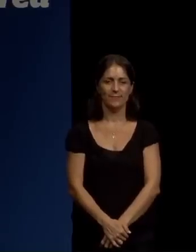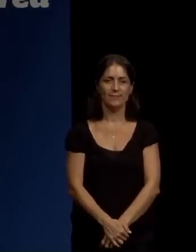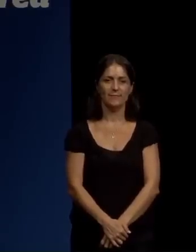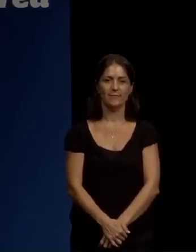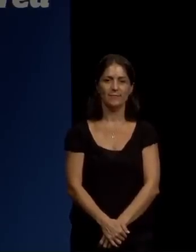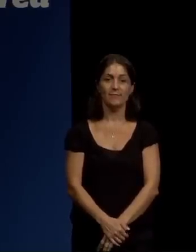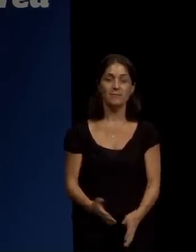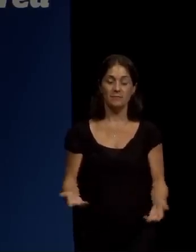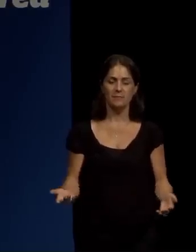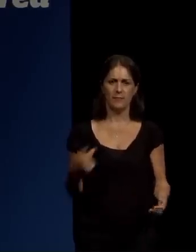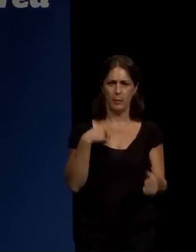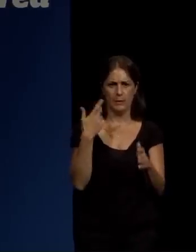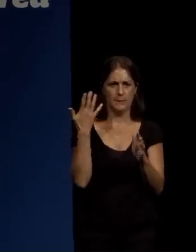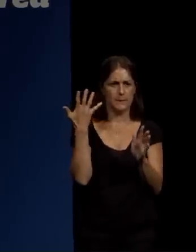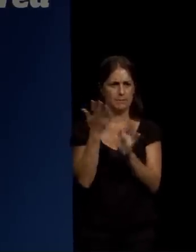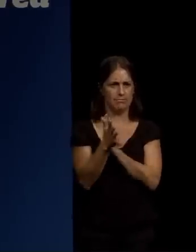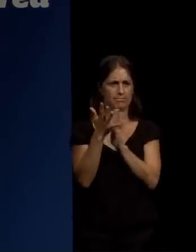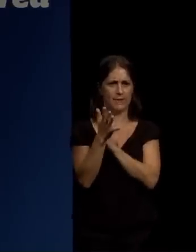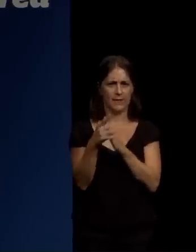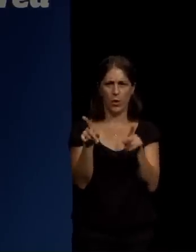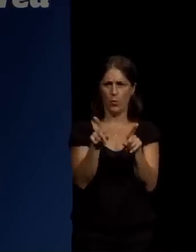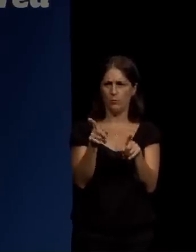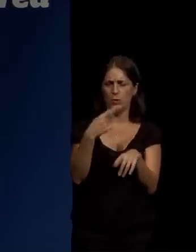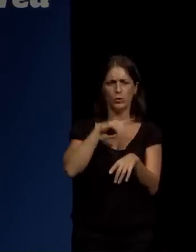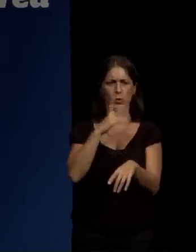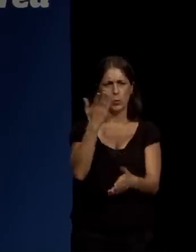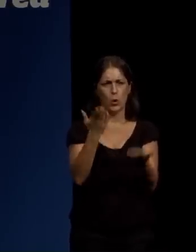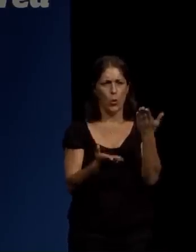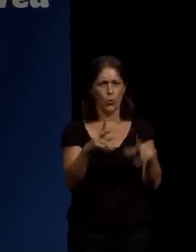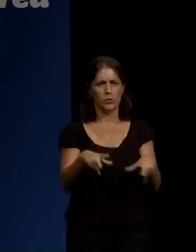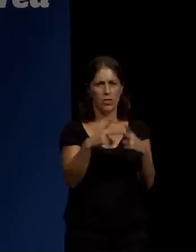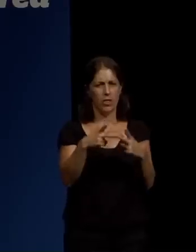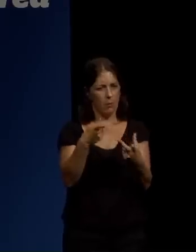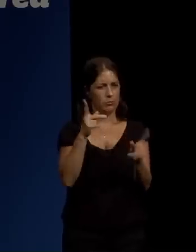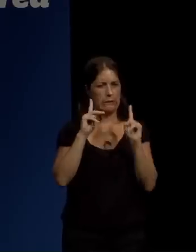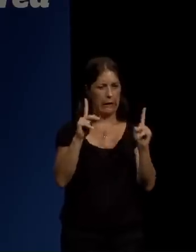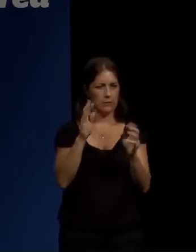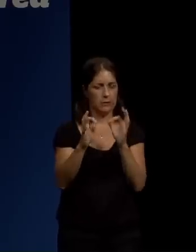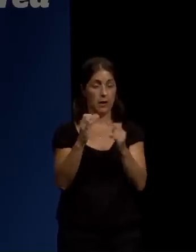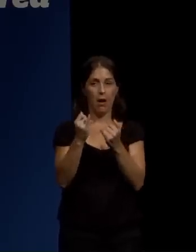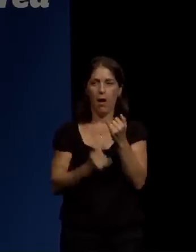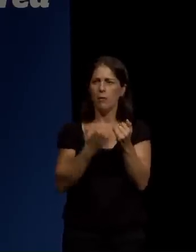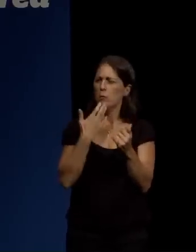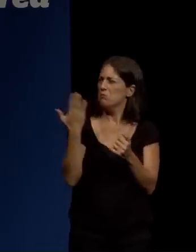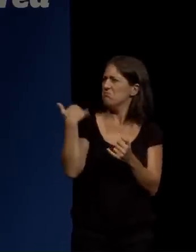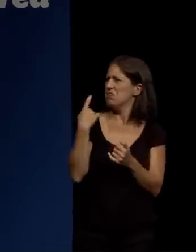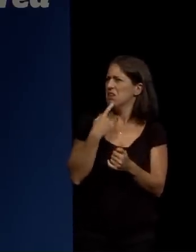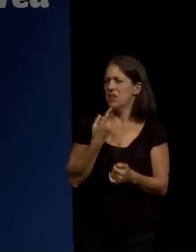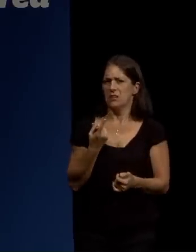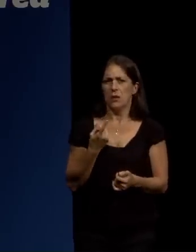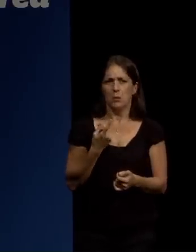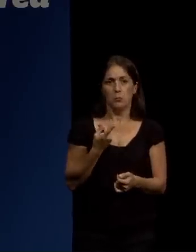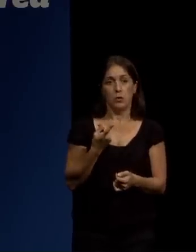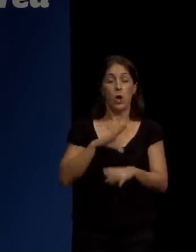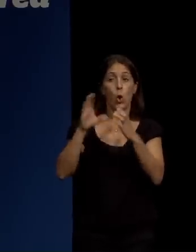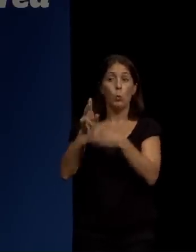Ocúpome de algunhas cousas máis do que significa para a nosa xustiza social no caso concreto. A ignominia de que se dixese outro día, de que dixese o